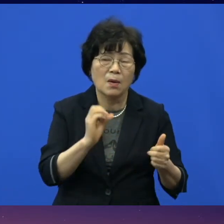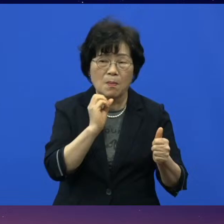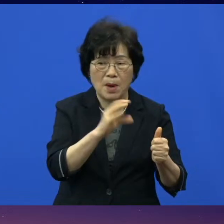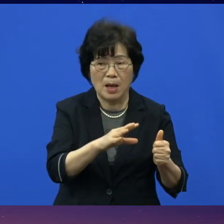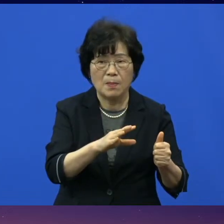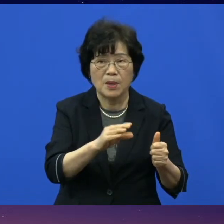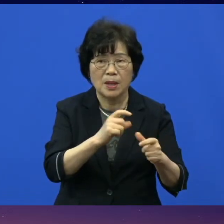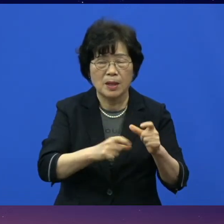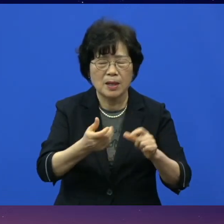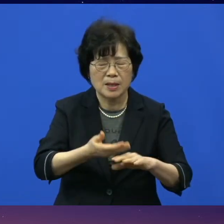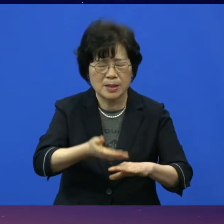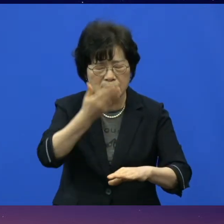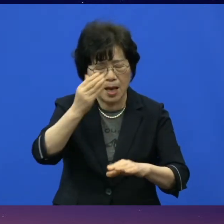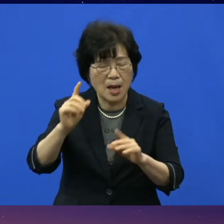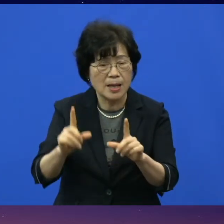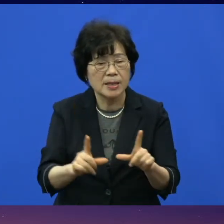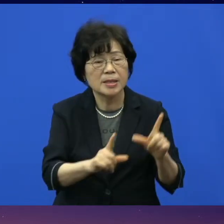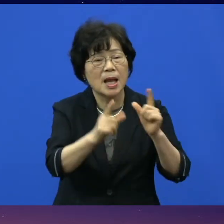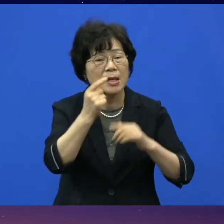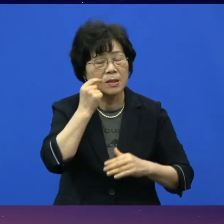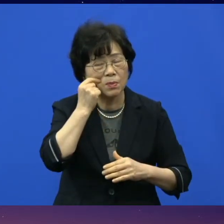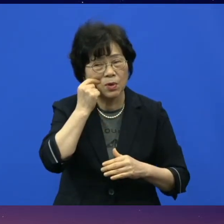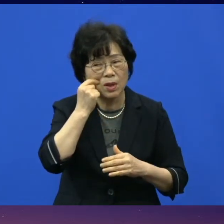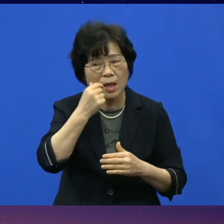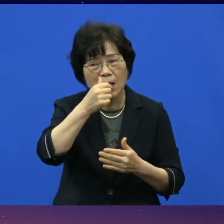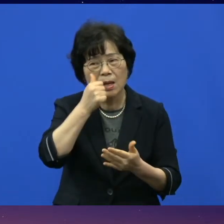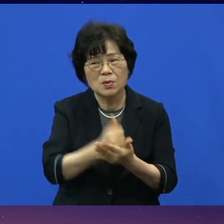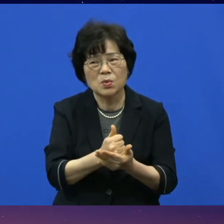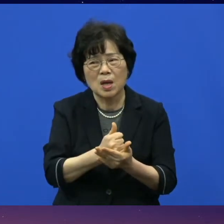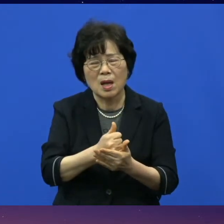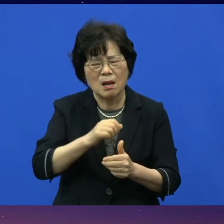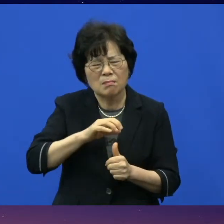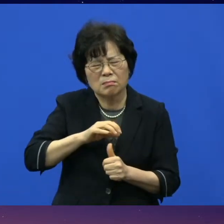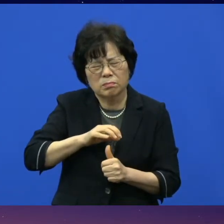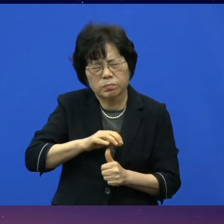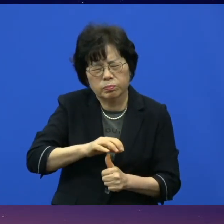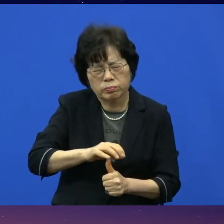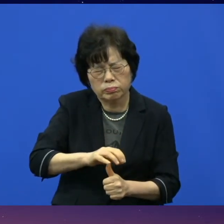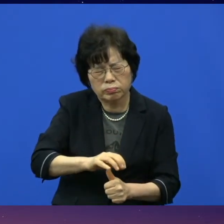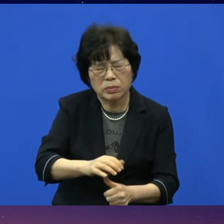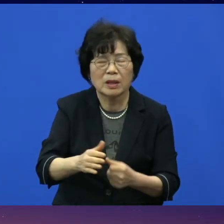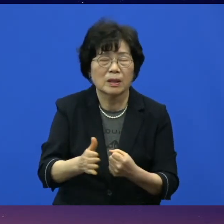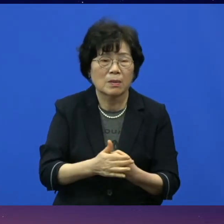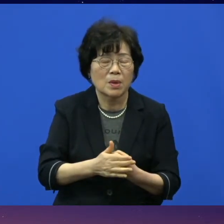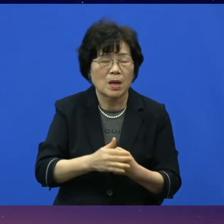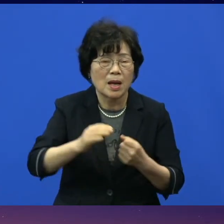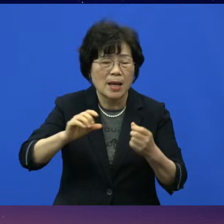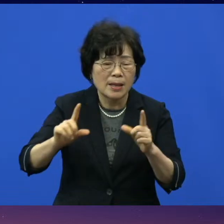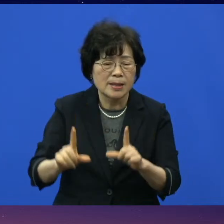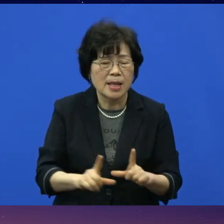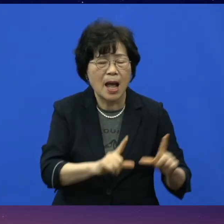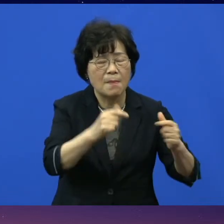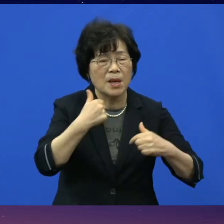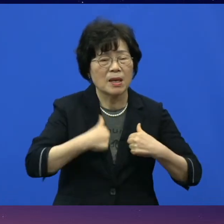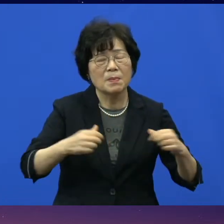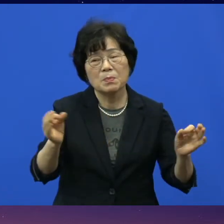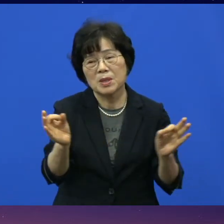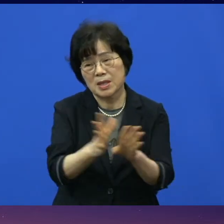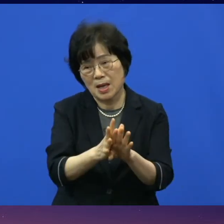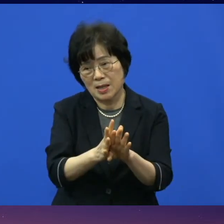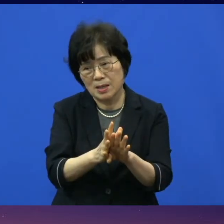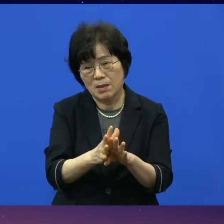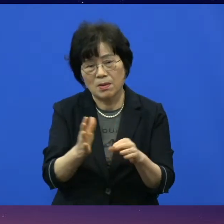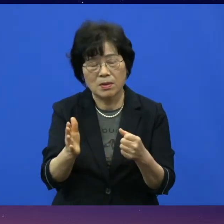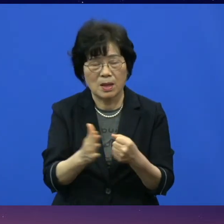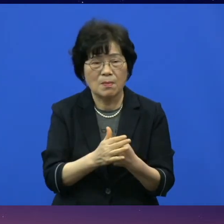더 이상 못 살거든요. 그 죄가 얼마나 진노를 하는데요. 삶이 다 엉켜버렸잖아요. 기쁨이 없어 보여요. 그렇게 헤매는